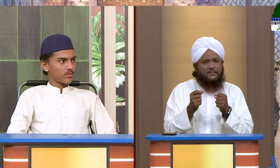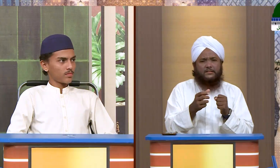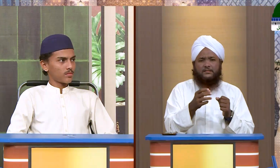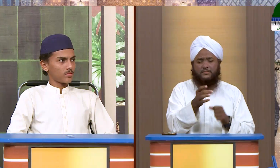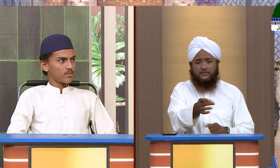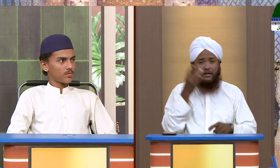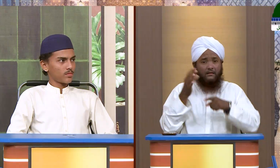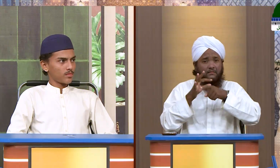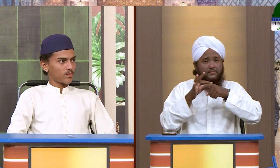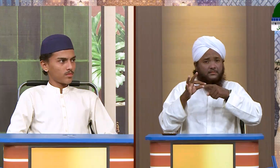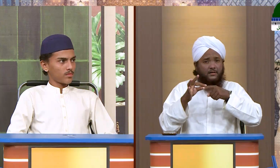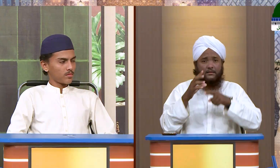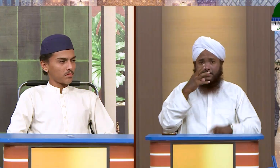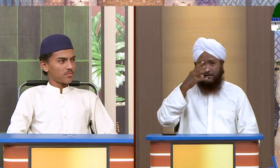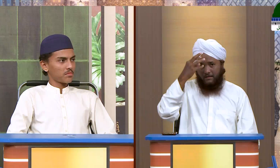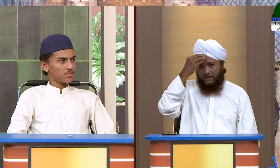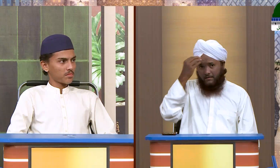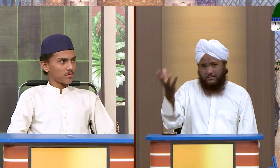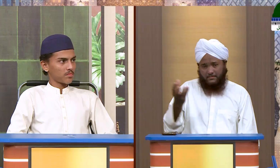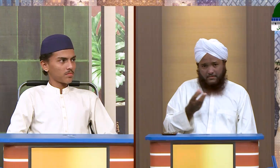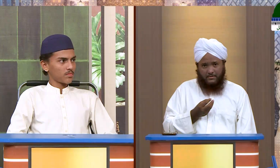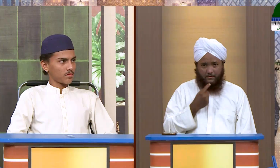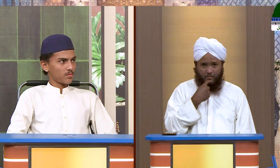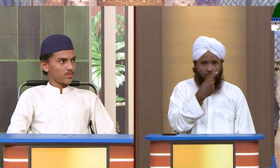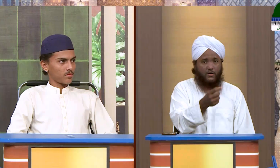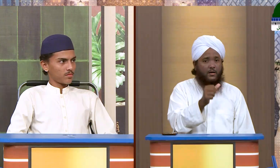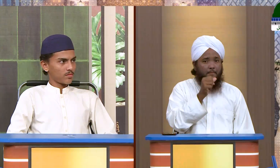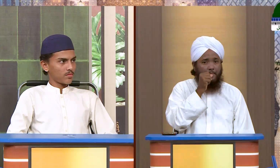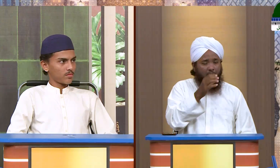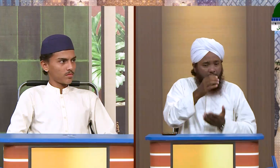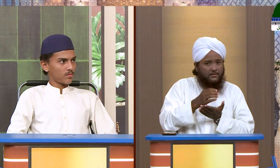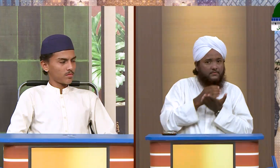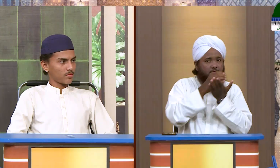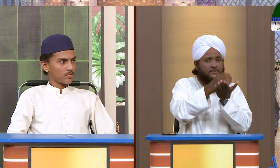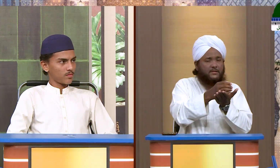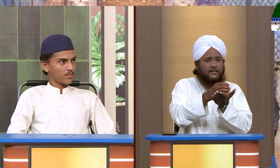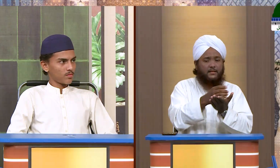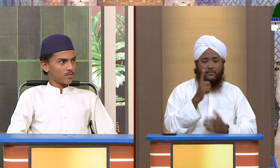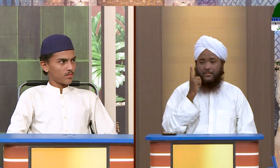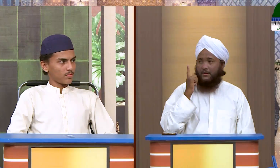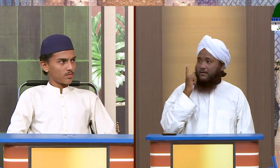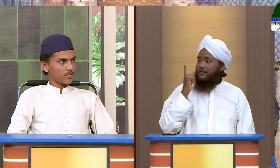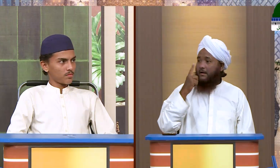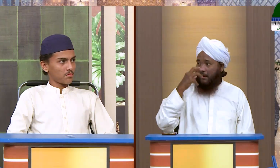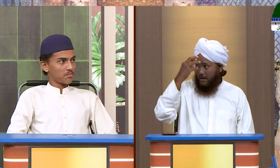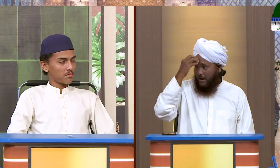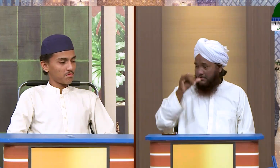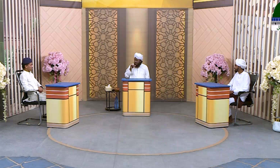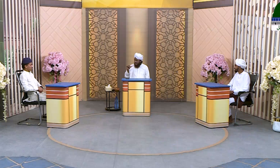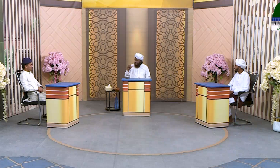رات میری ماں نے مجھ سے پانی مانگا۔ میں پانی کا برتن بھر کے لے آیا، مگر ماں کو نیند آ گئی تھی۔ میں نے